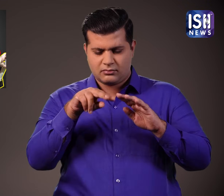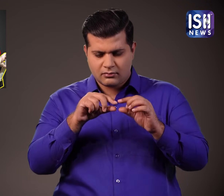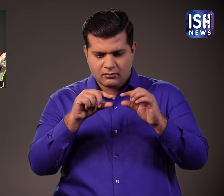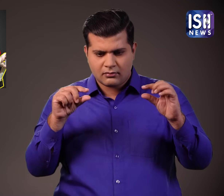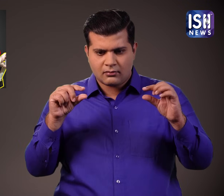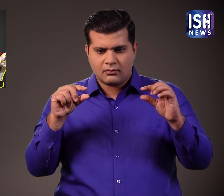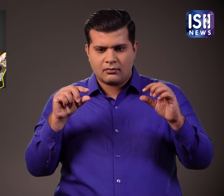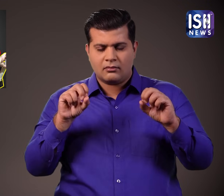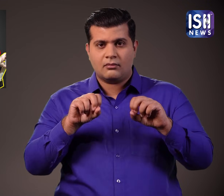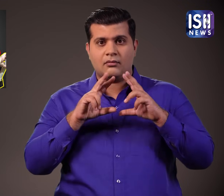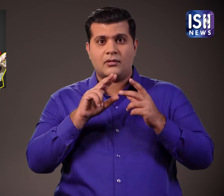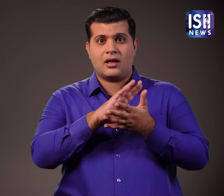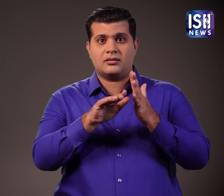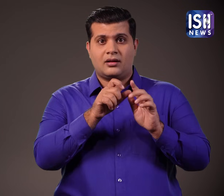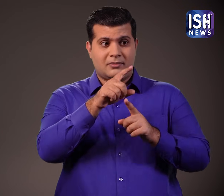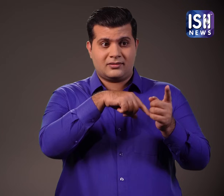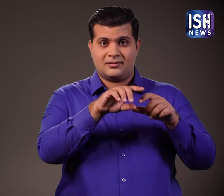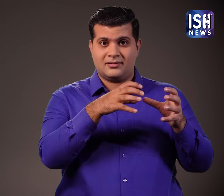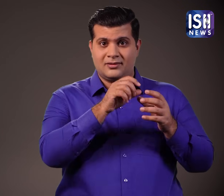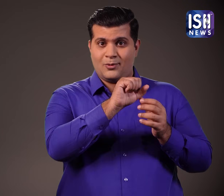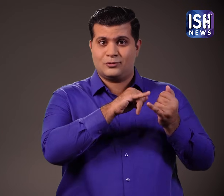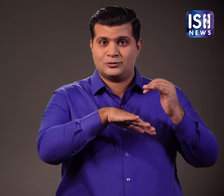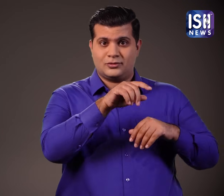मिला वो ये था कि S.R.S. ने उन्हें ब्लॉक कर दिया है